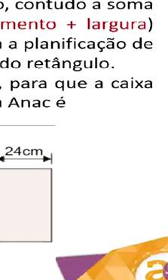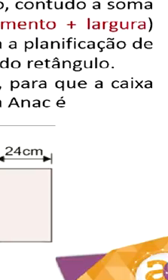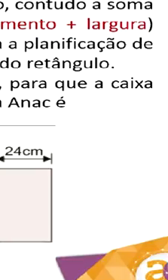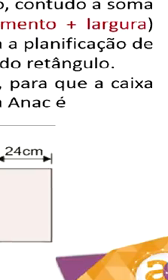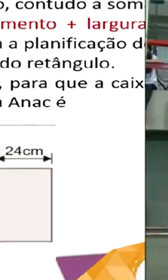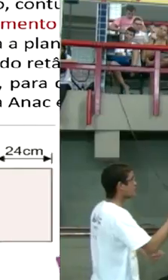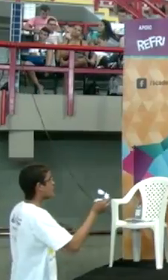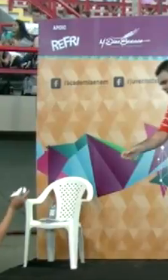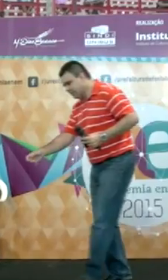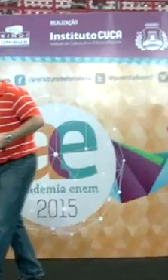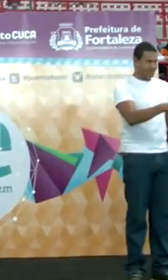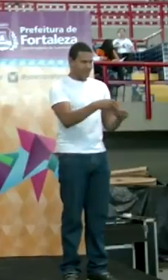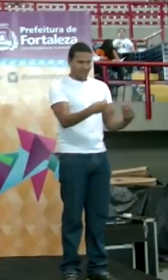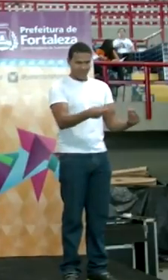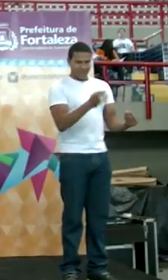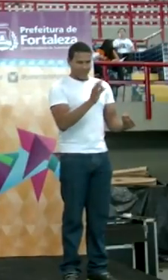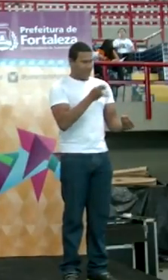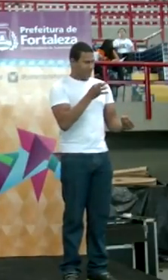arreganhado.